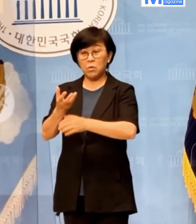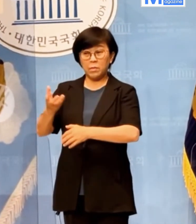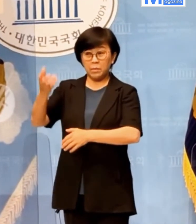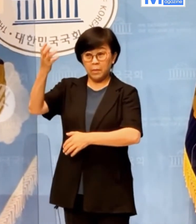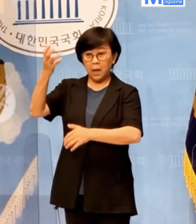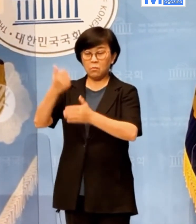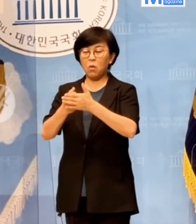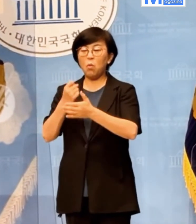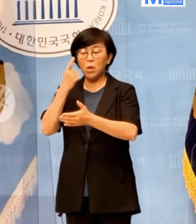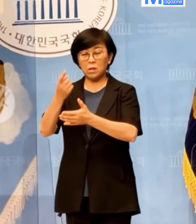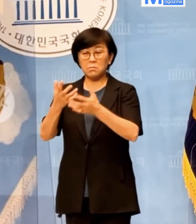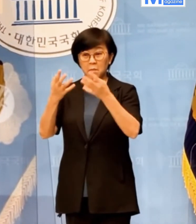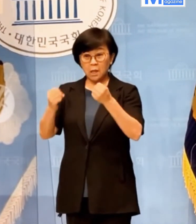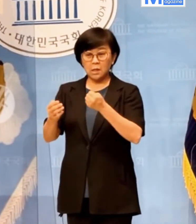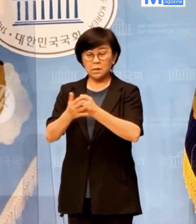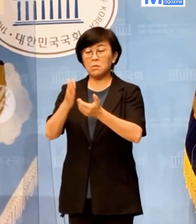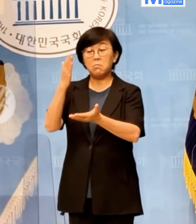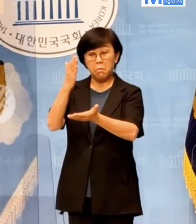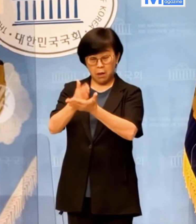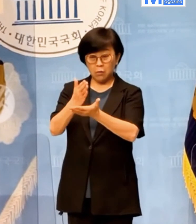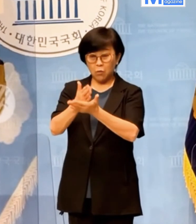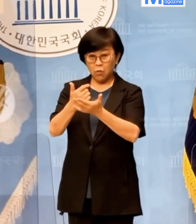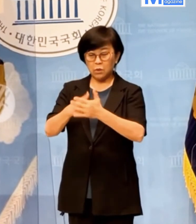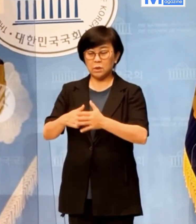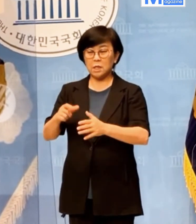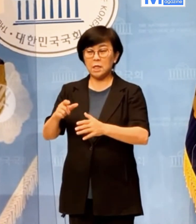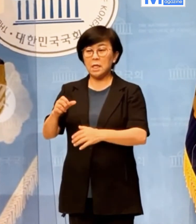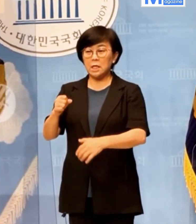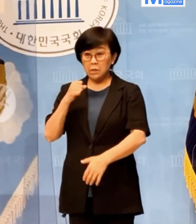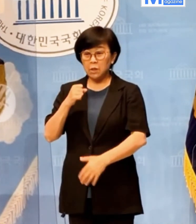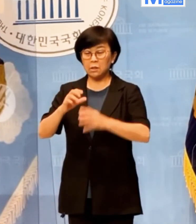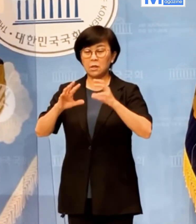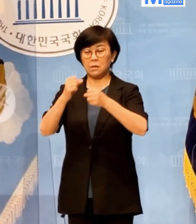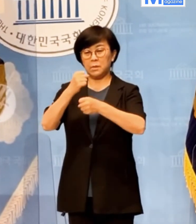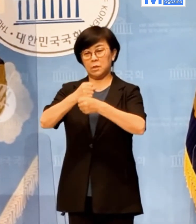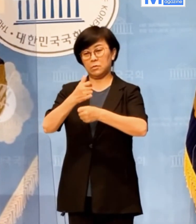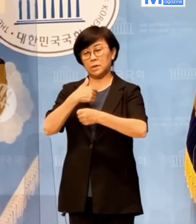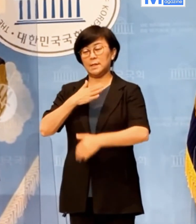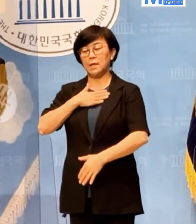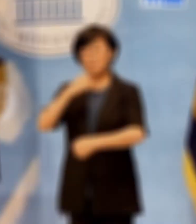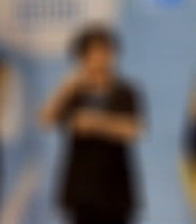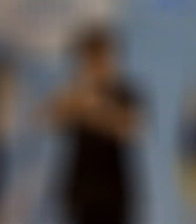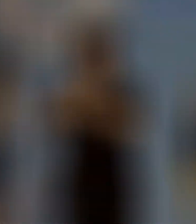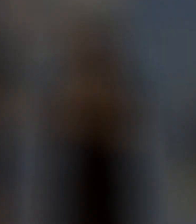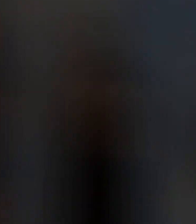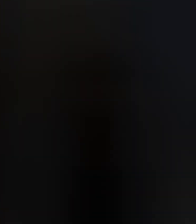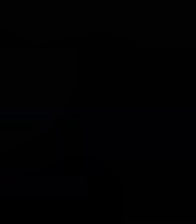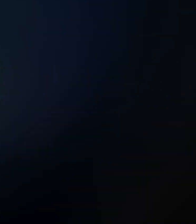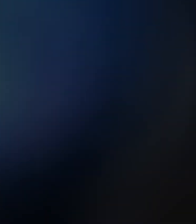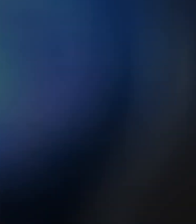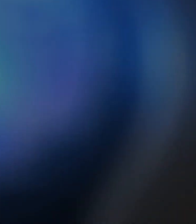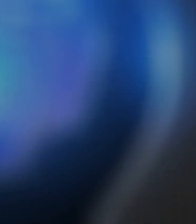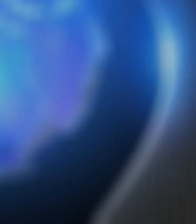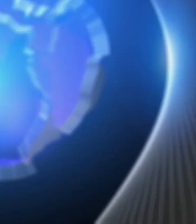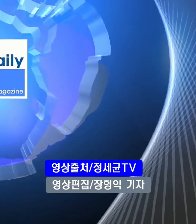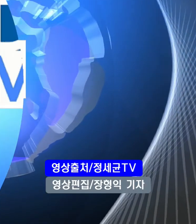공공개혁으로 강한 대한민국을 만들겠습니다. 저 정세균이 해내겠습니다. 감사합니다.